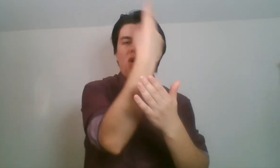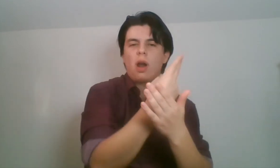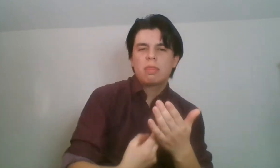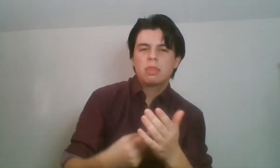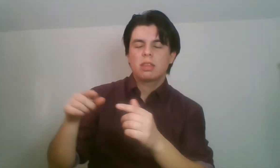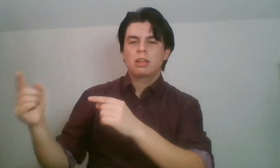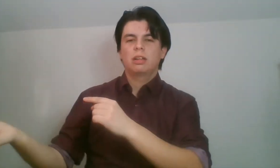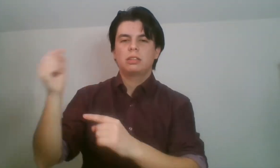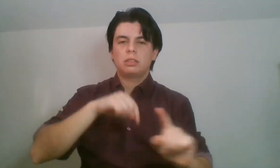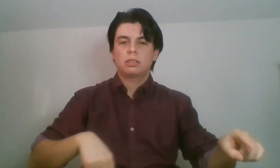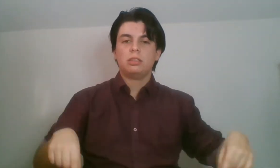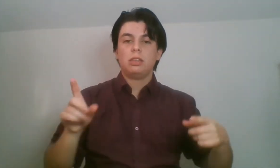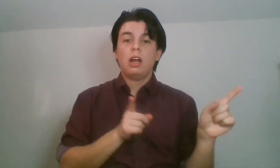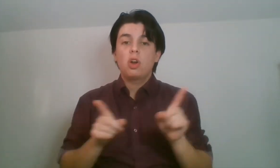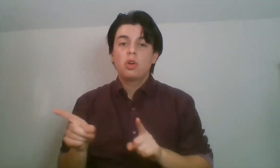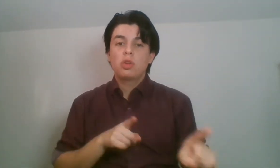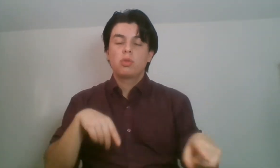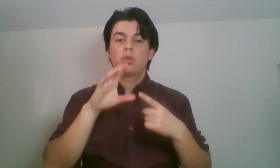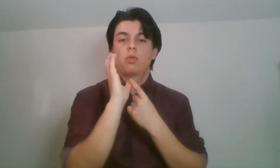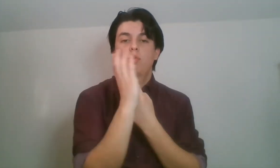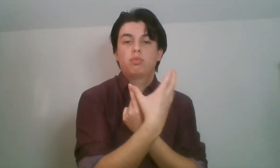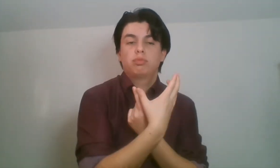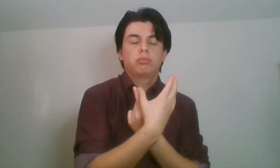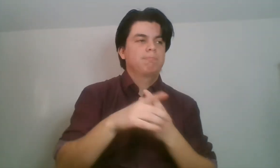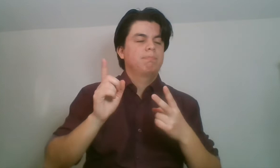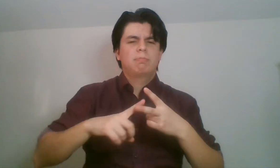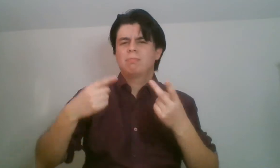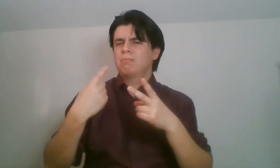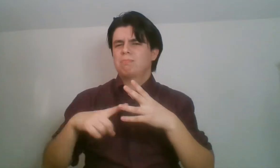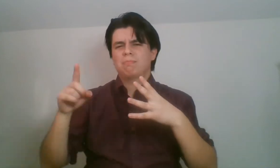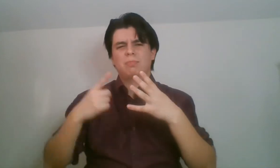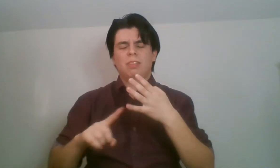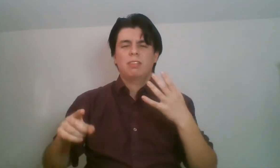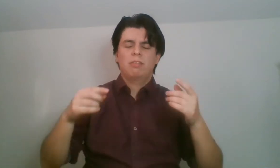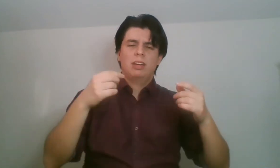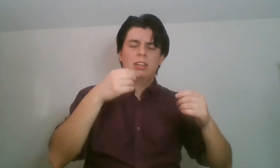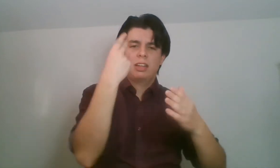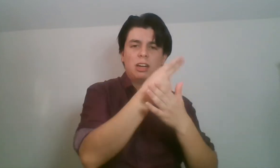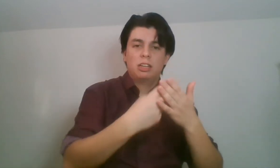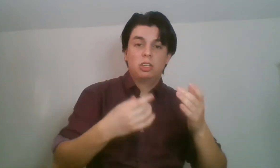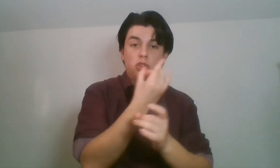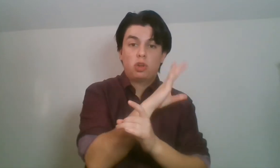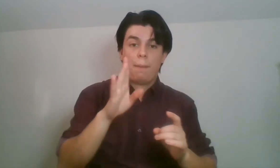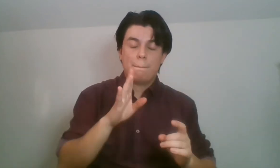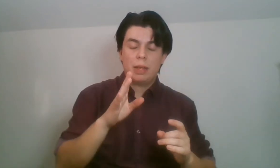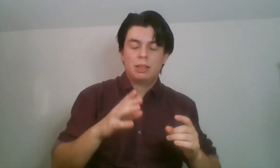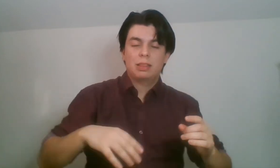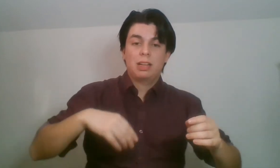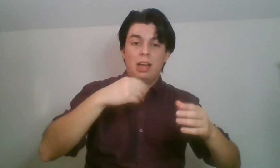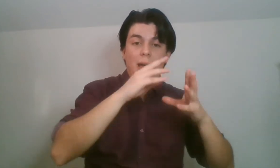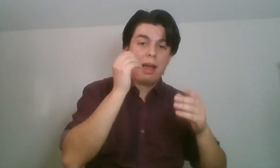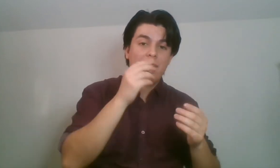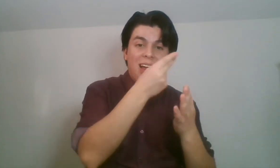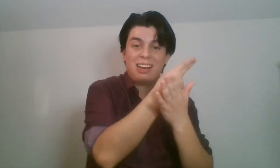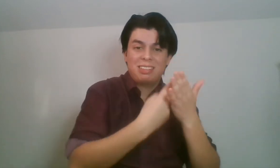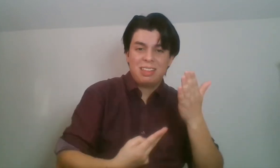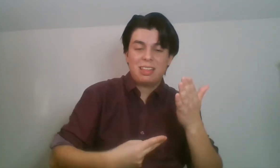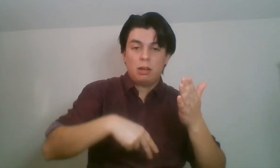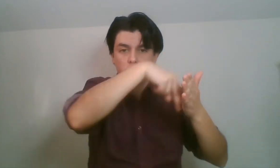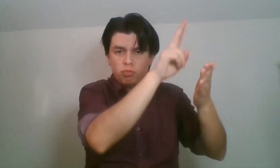los artistas, los gestores culturales y distintos tipos de artistas, no solo los artistas plásticos, sino que también,